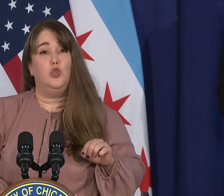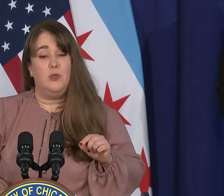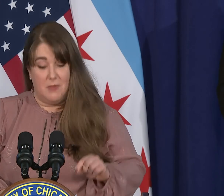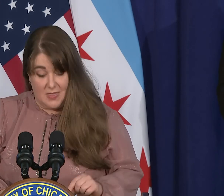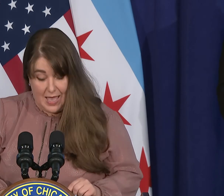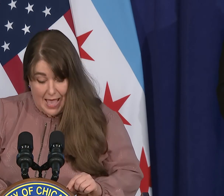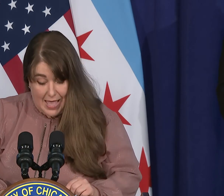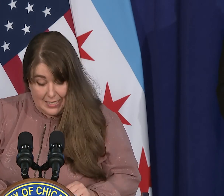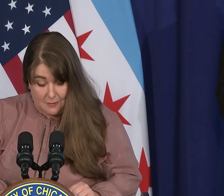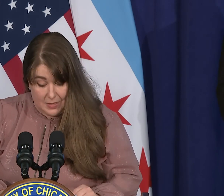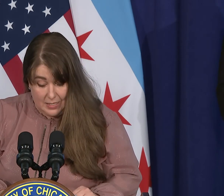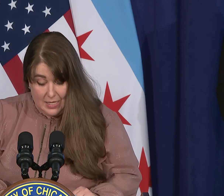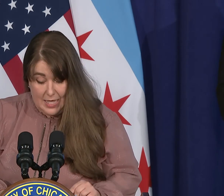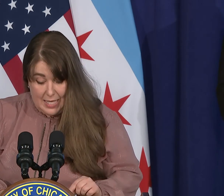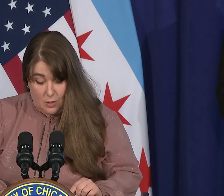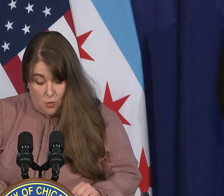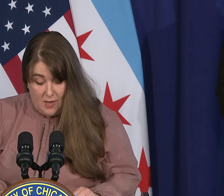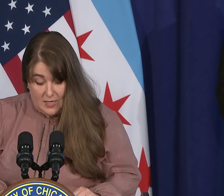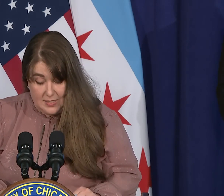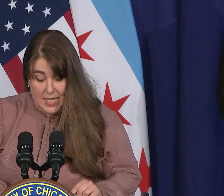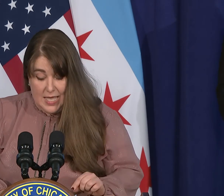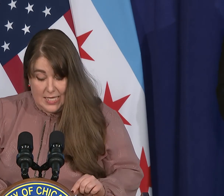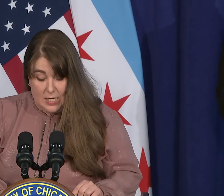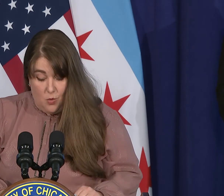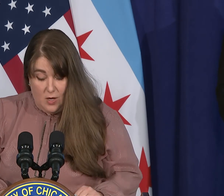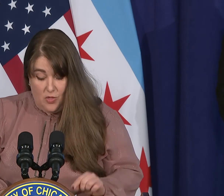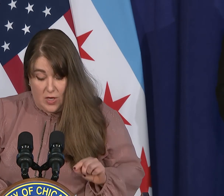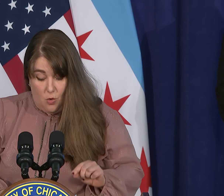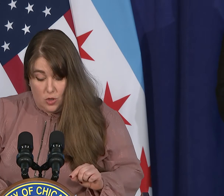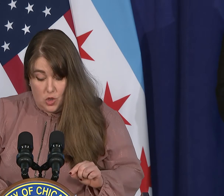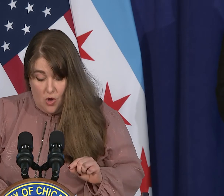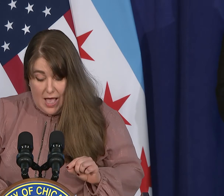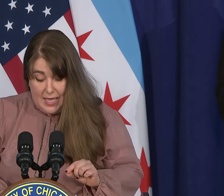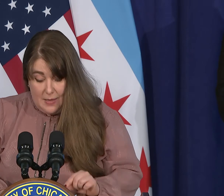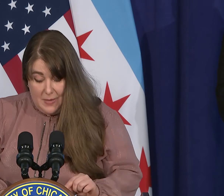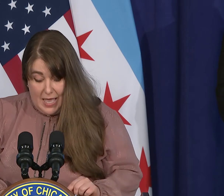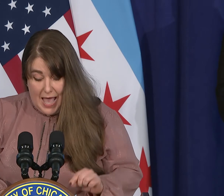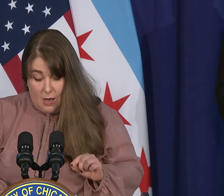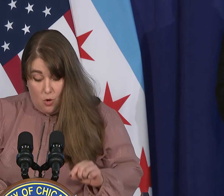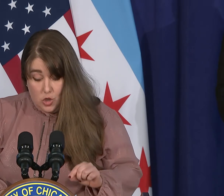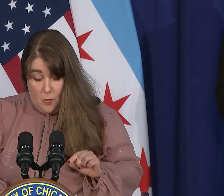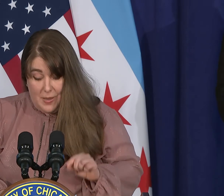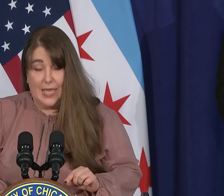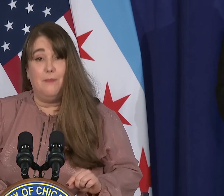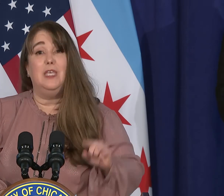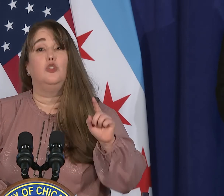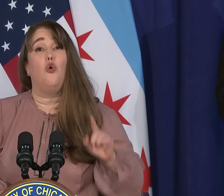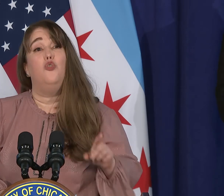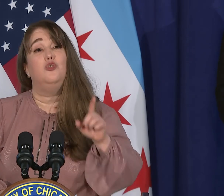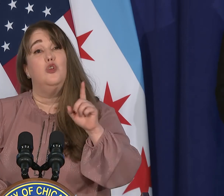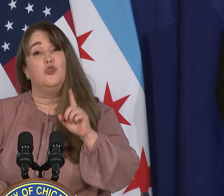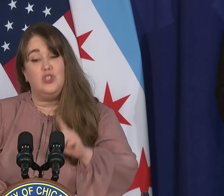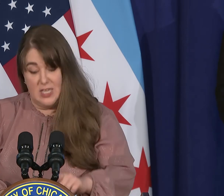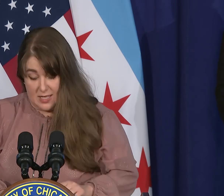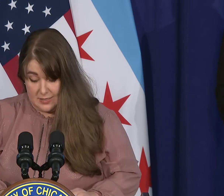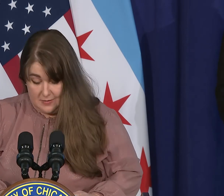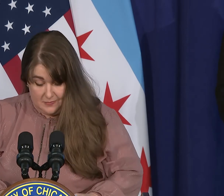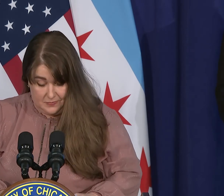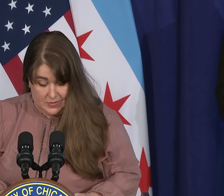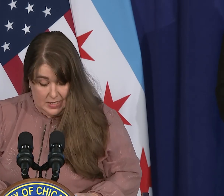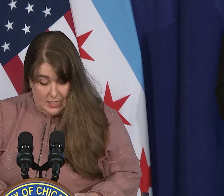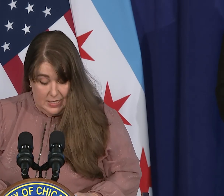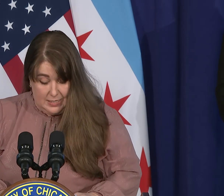las 8:30 a.m. el jueves y luego de 8 a.m. a 8 p.m. todos los